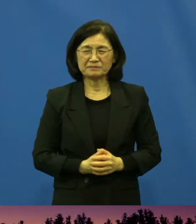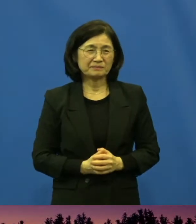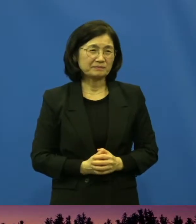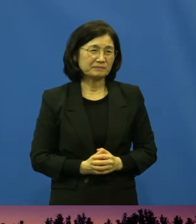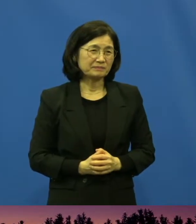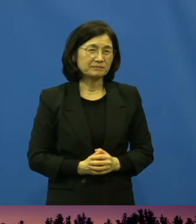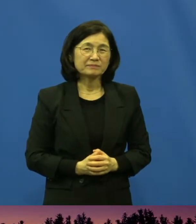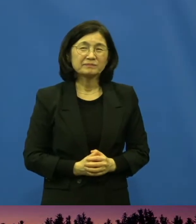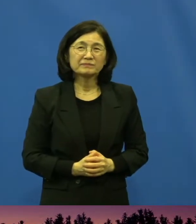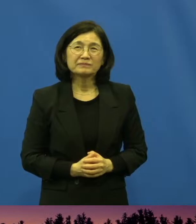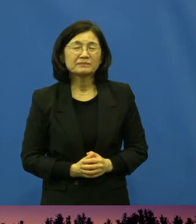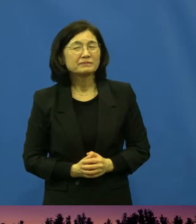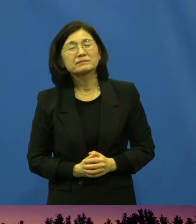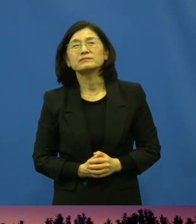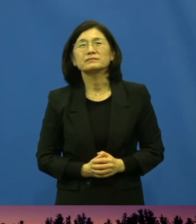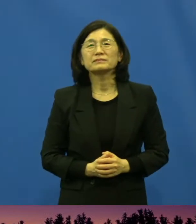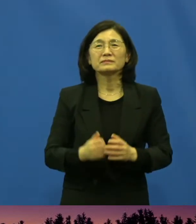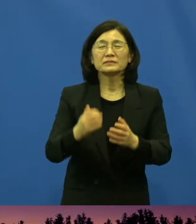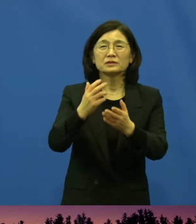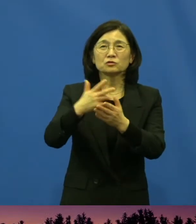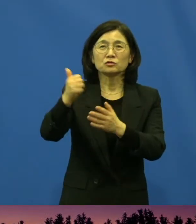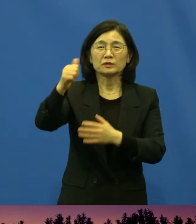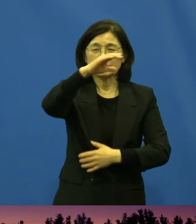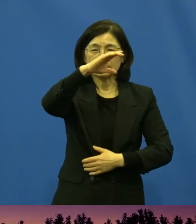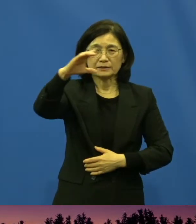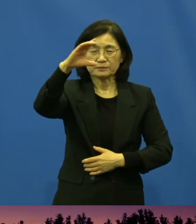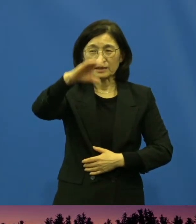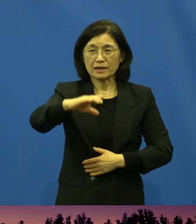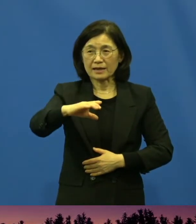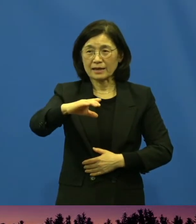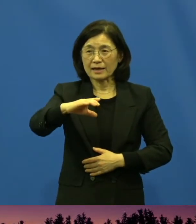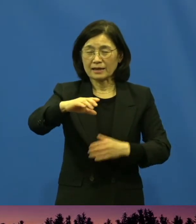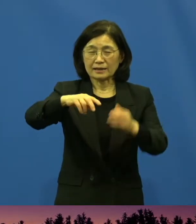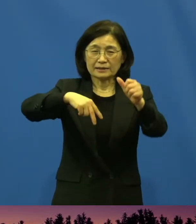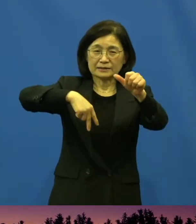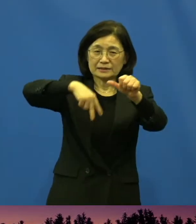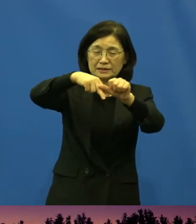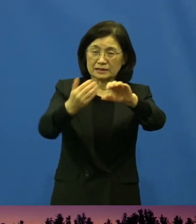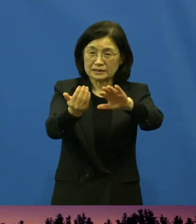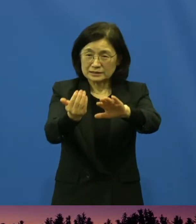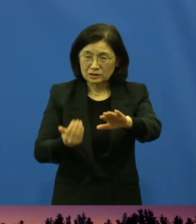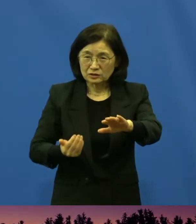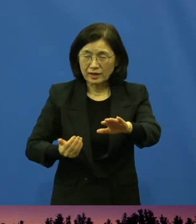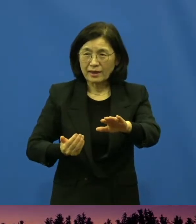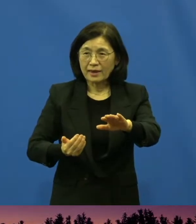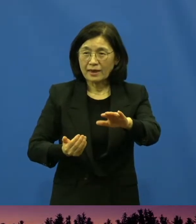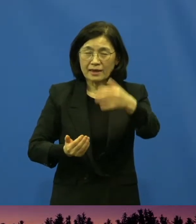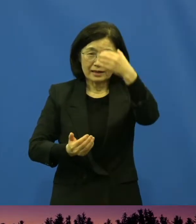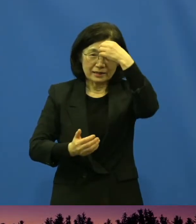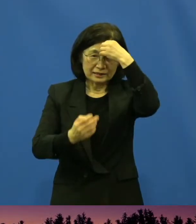오늘 본문의 내용이 뭡니까? 주님이 십자가를 지시기 전에 제자들과 함께 겟세마네 동산에 올라가셨어요.